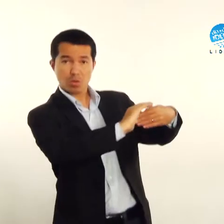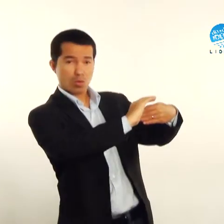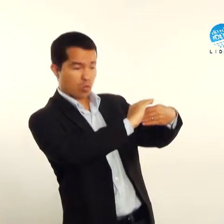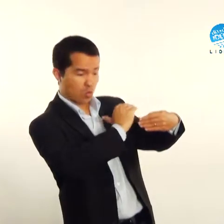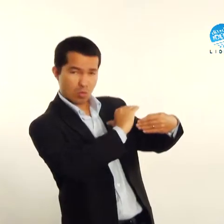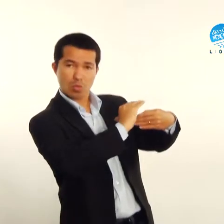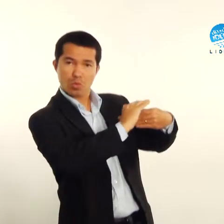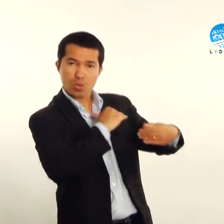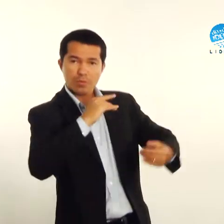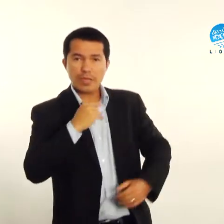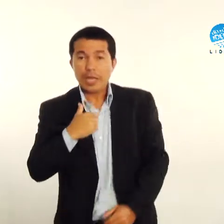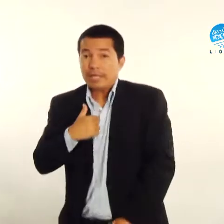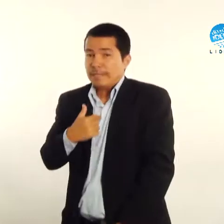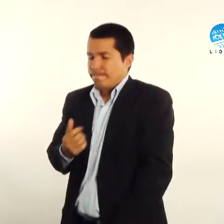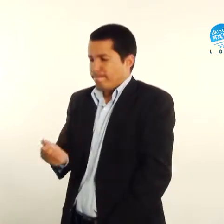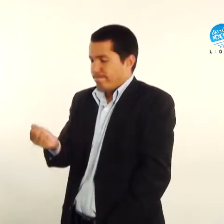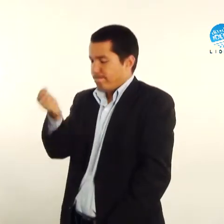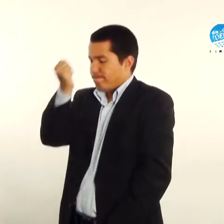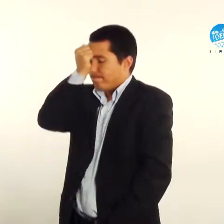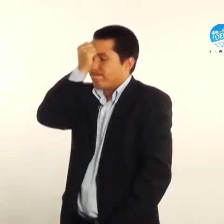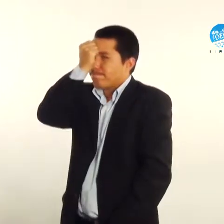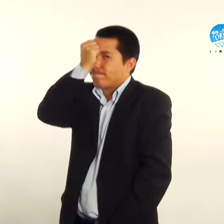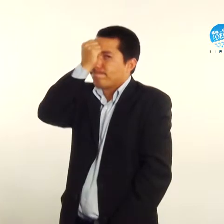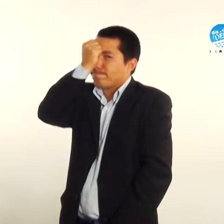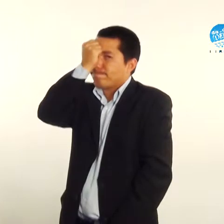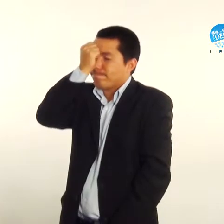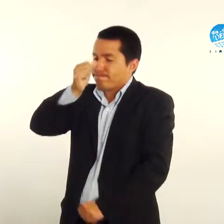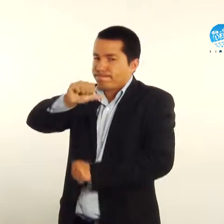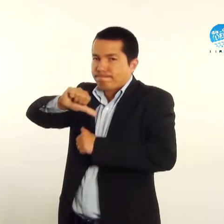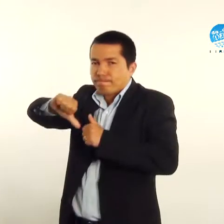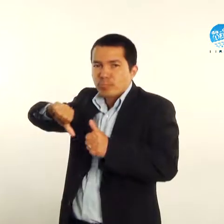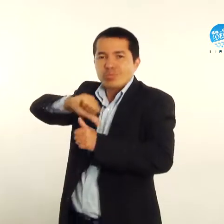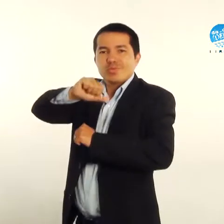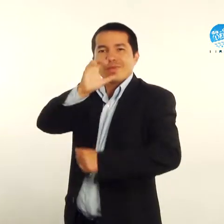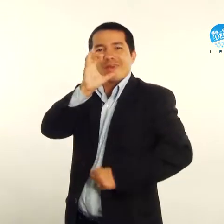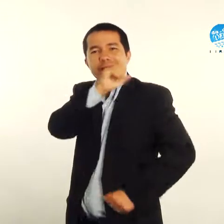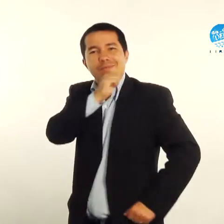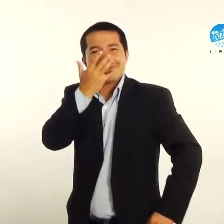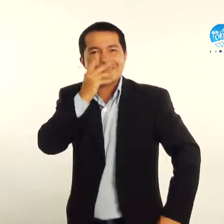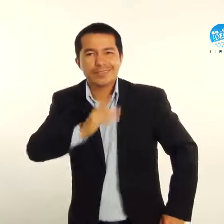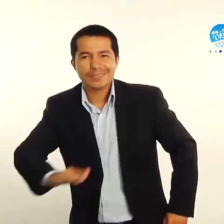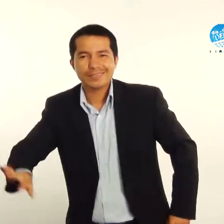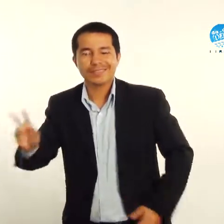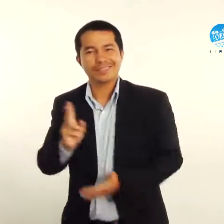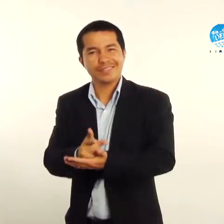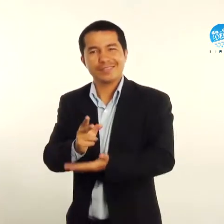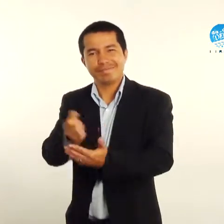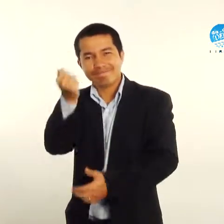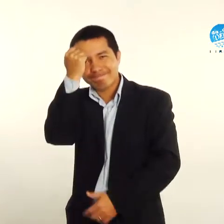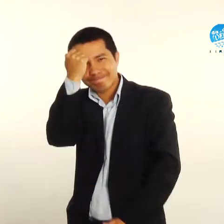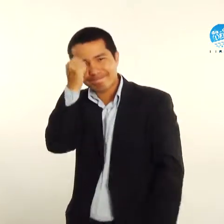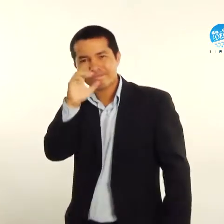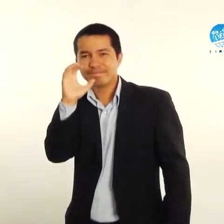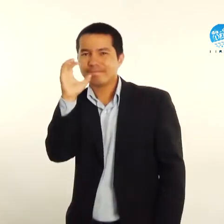acontece às vezes até com um sentimento profundo. Eu me lembro que o meu pai, ele tinha essa característica, ele